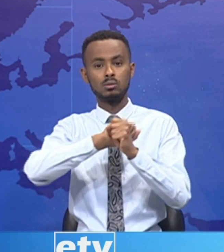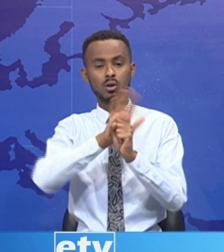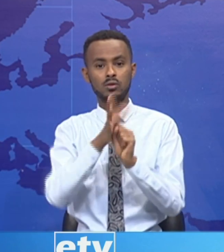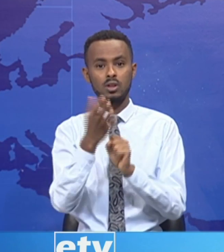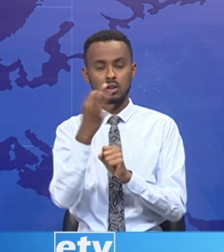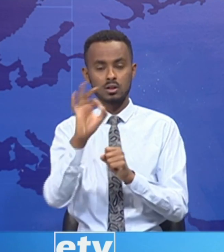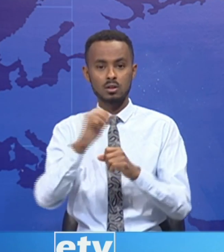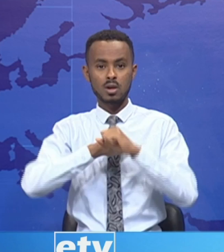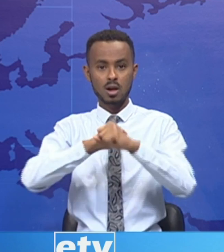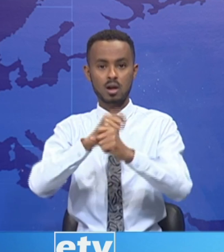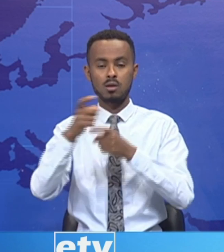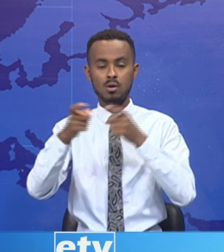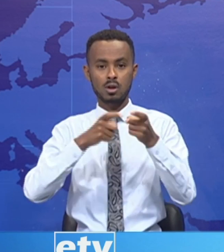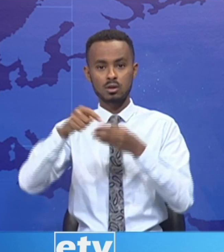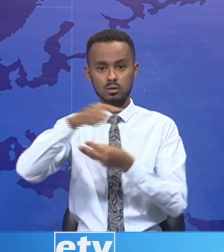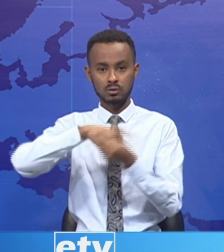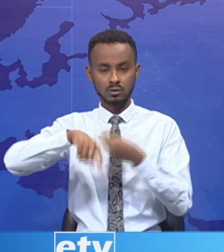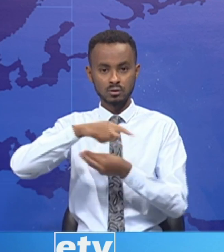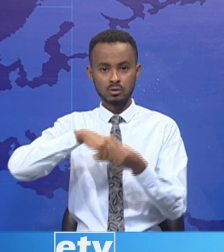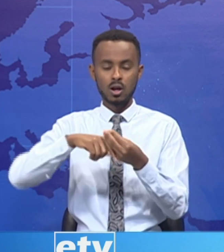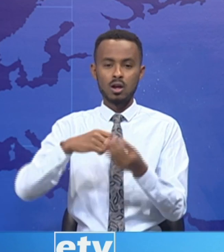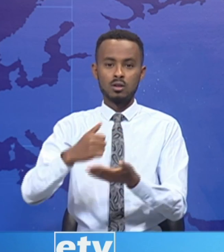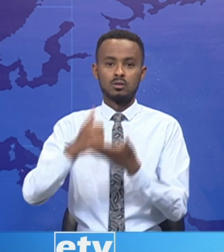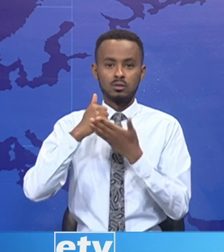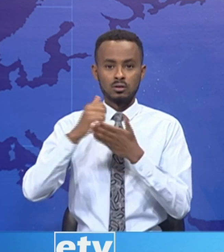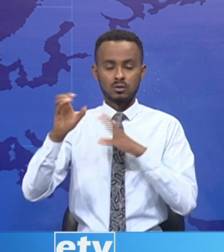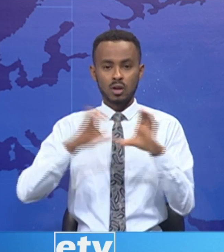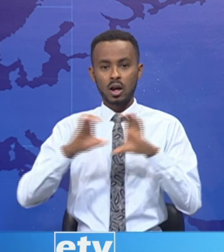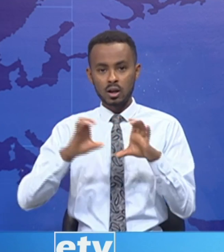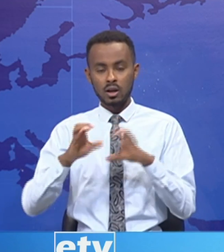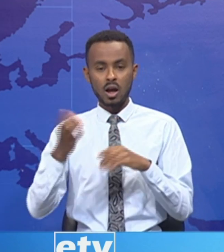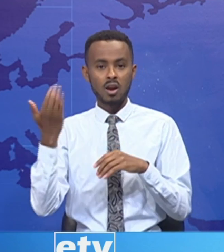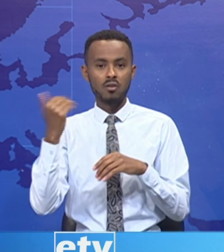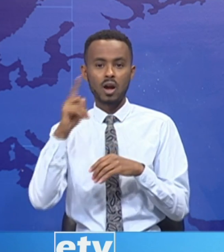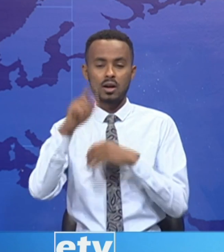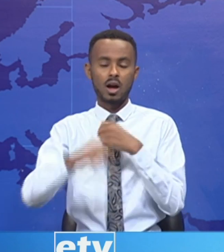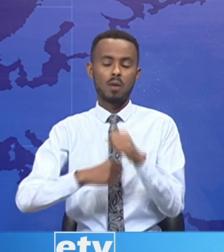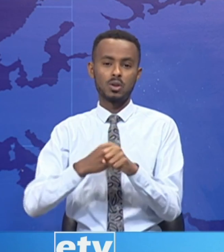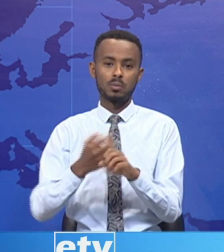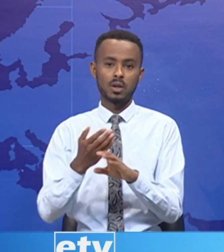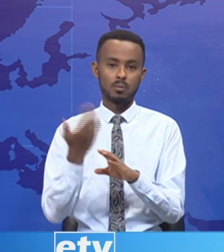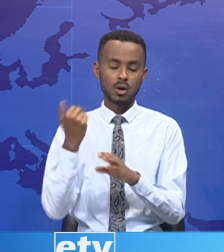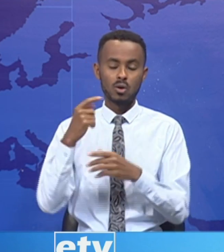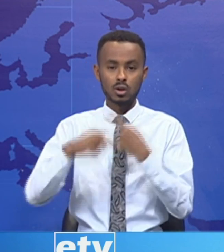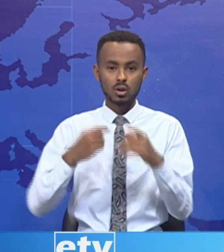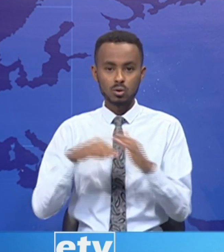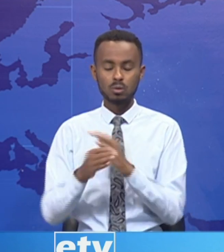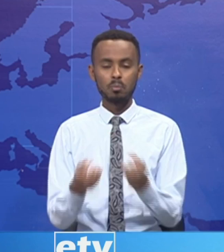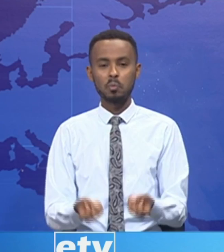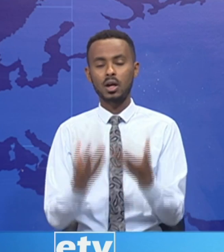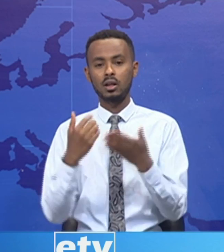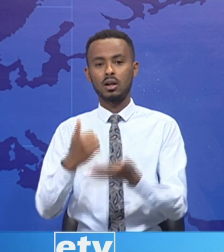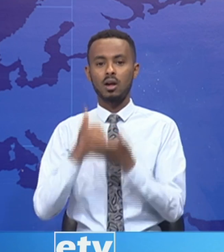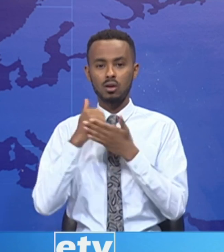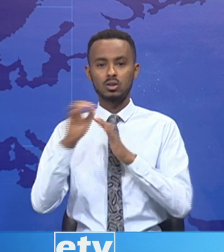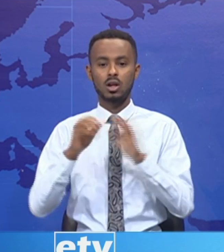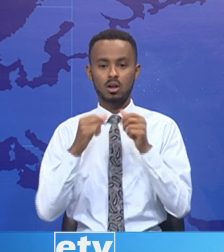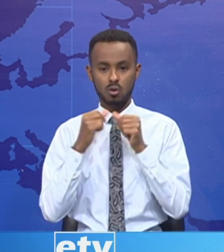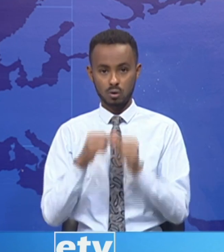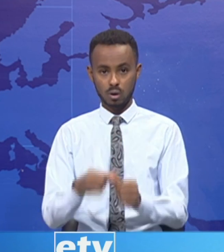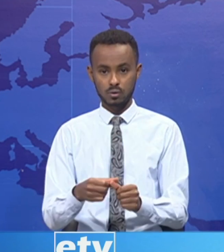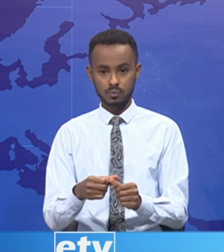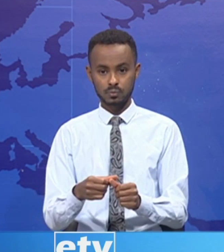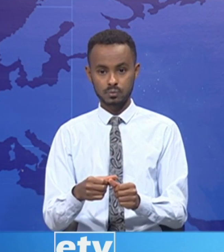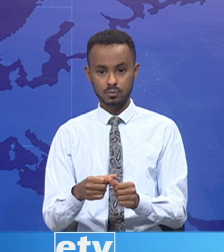ለኮቪድ-19 መከላከልና መቆጣጠር ዙሪያ ድጋፍን ሲያደርግ ያለፈውን አንድ አመት በነበረው ሂደት ውስጥ በርካታ ድጋፎችን ሲያደርግ ቆይቷል።